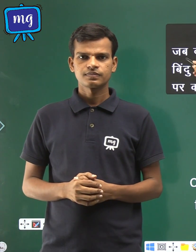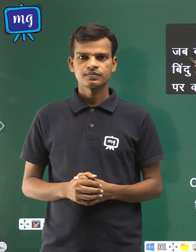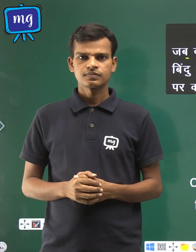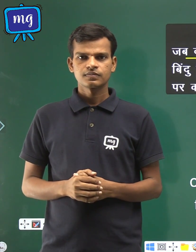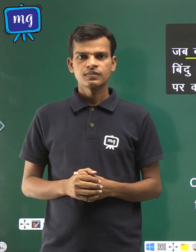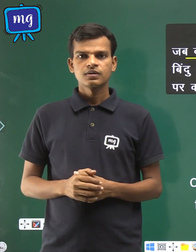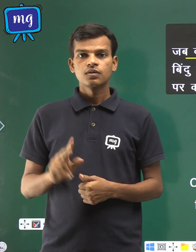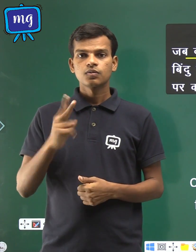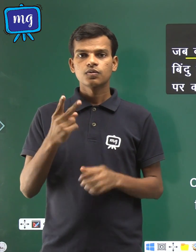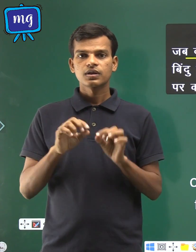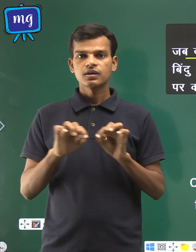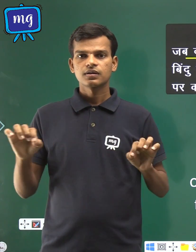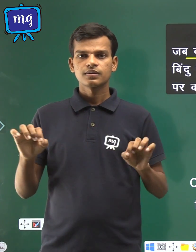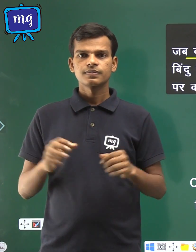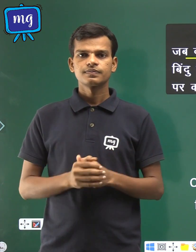जब दो रेखाएं